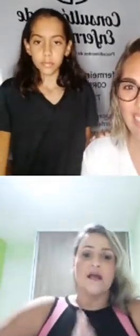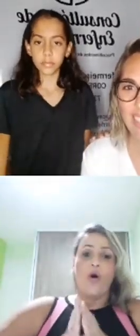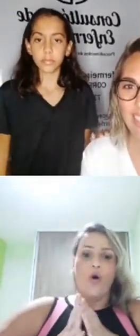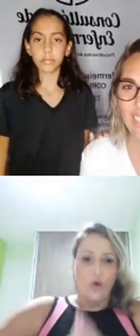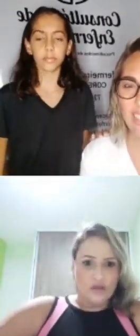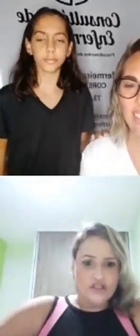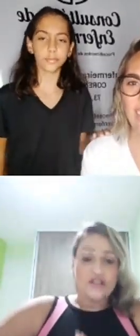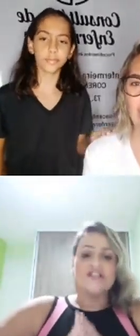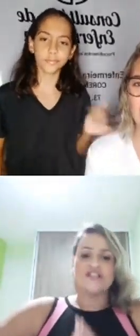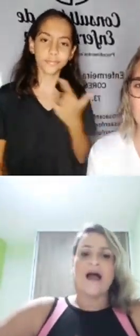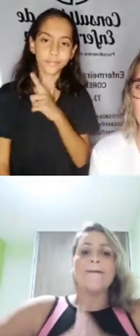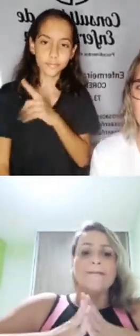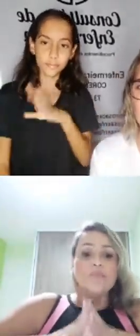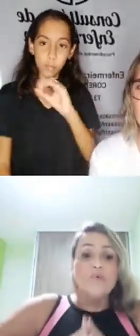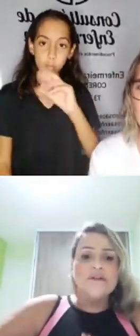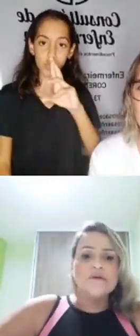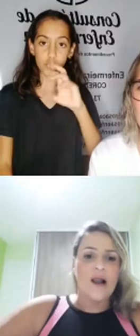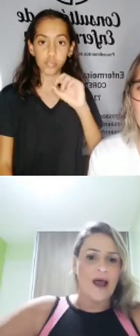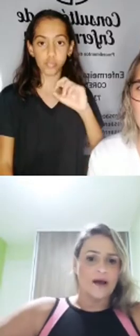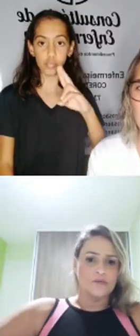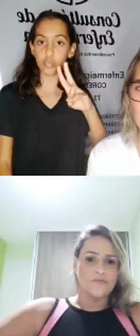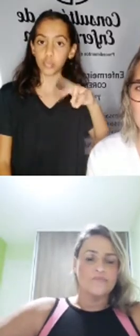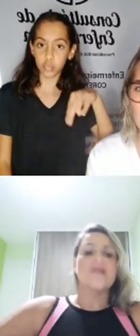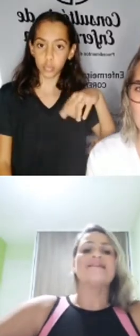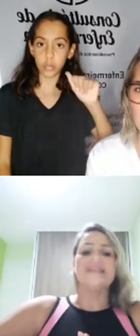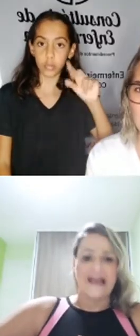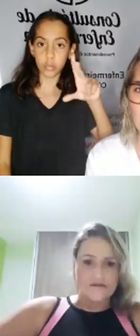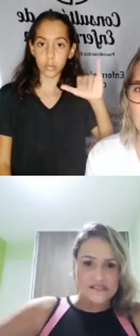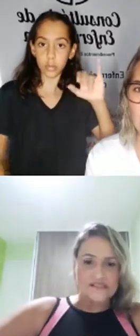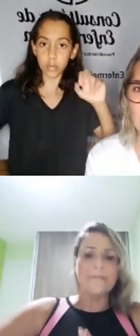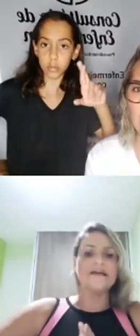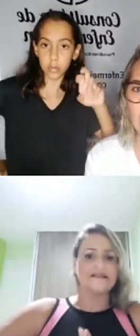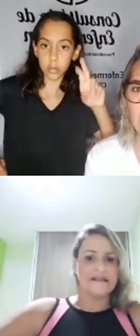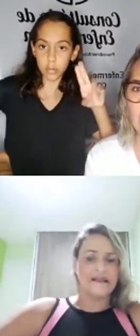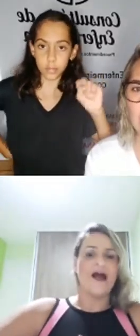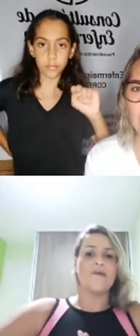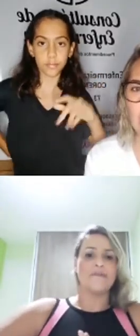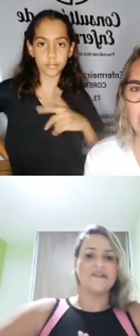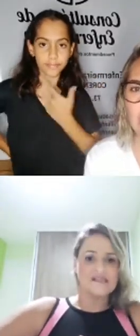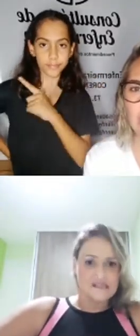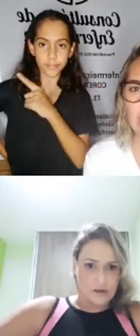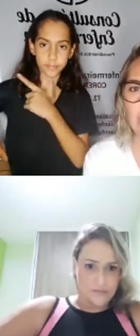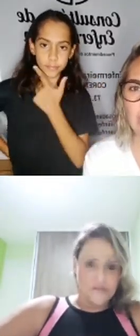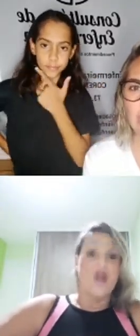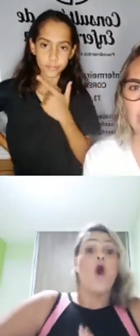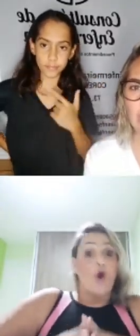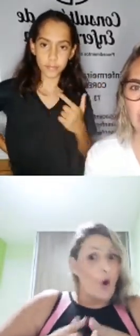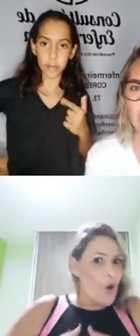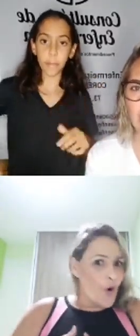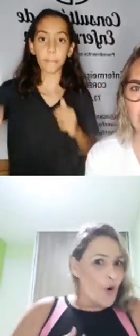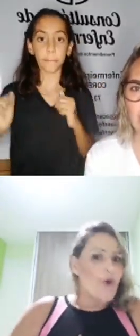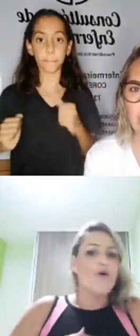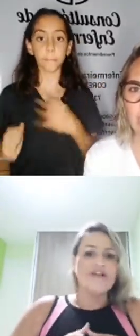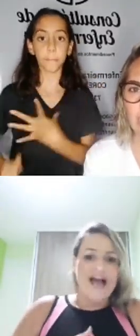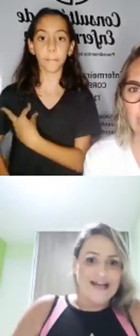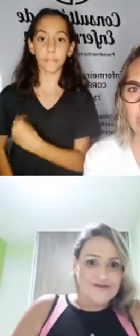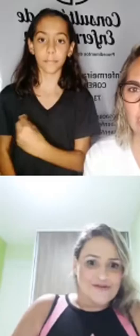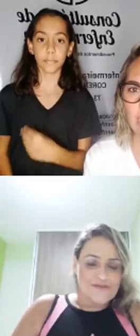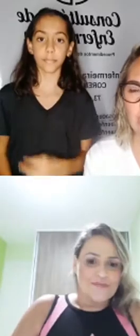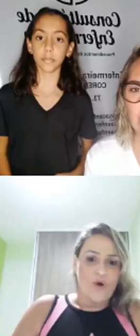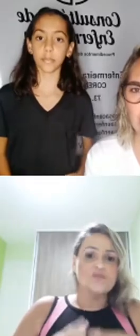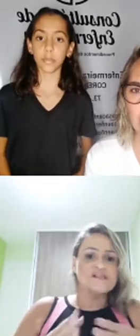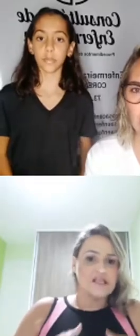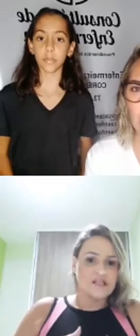Mas hoje está muito claro, deve-se manter a amamentação com